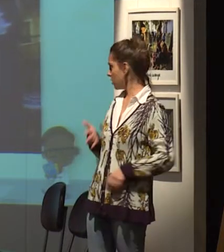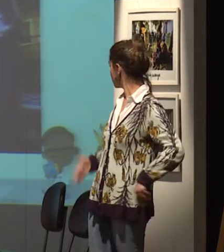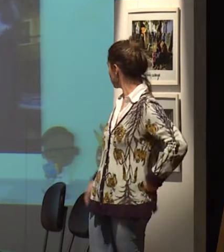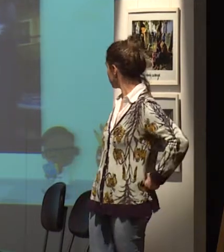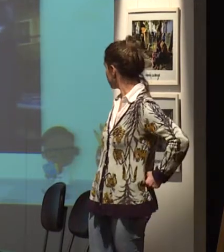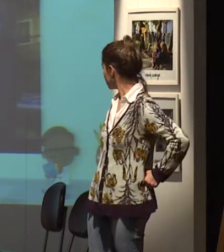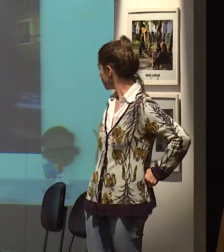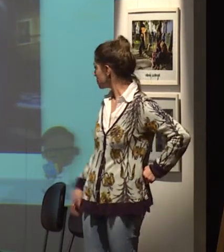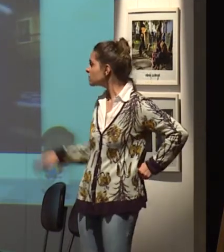Alguns já até podem conhecer.